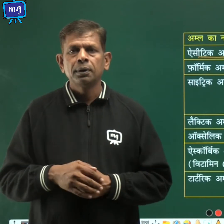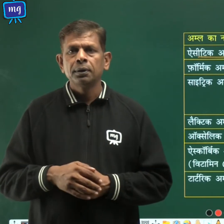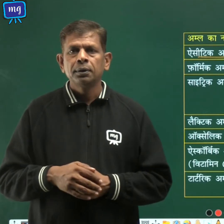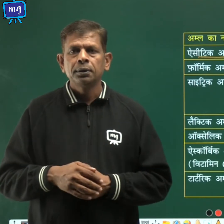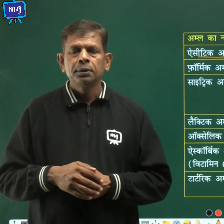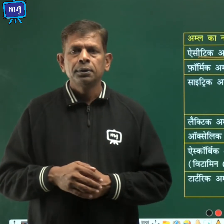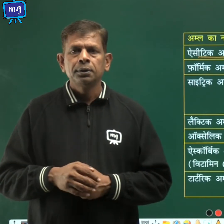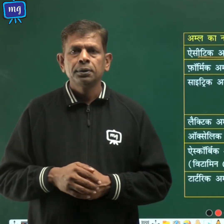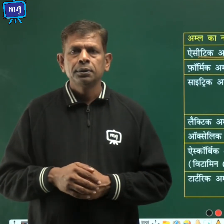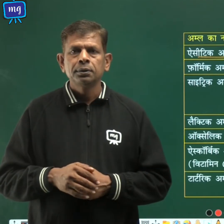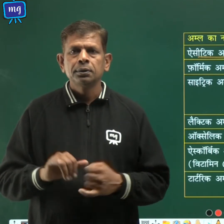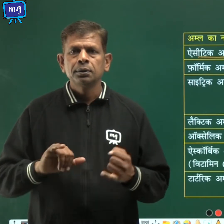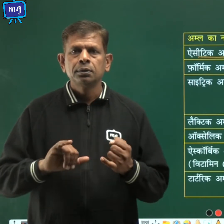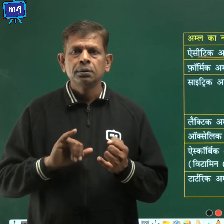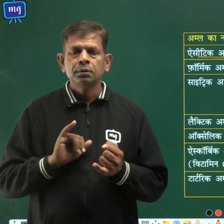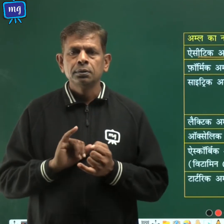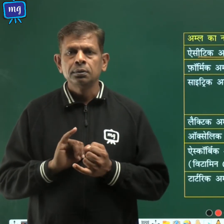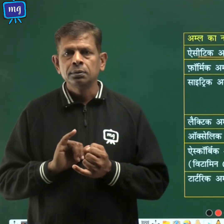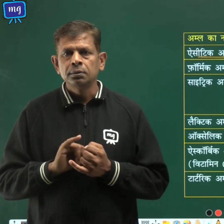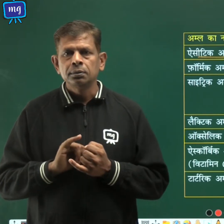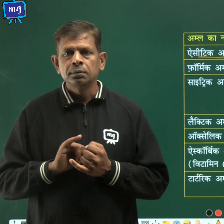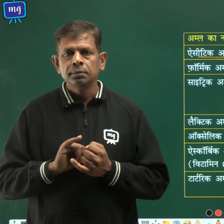सिरका में पाया जाता है।